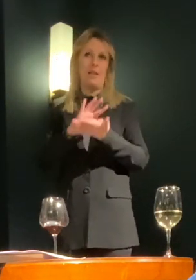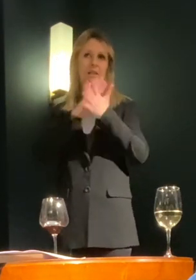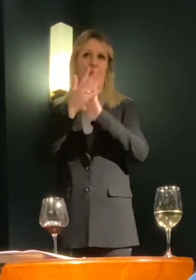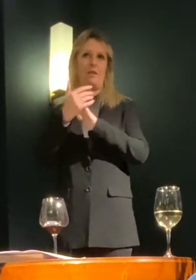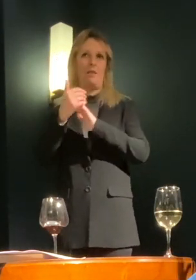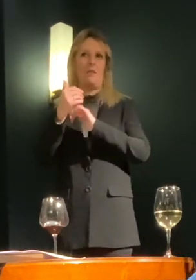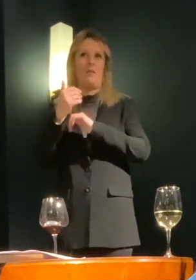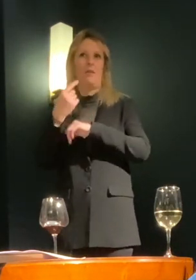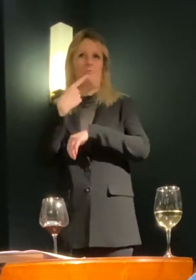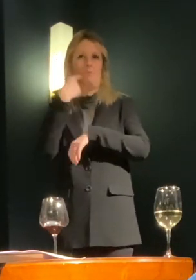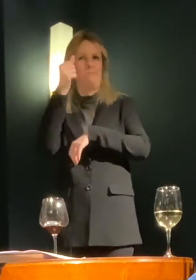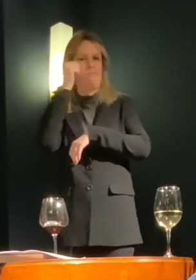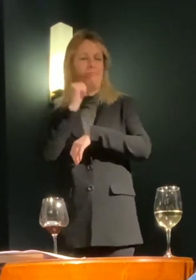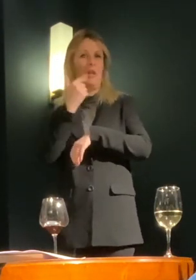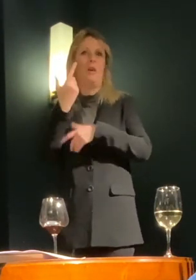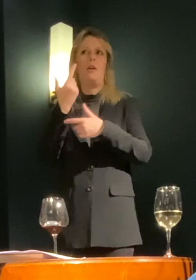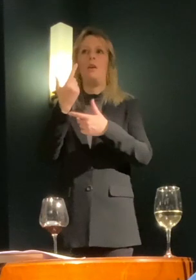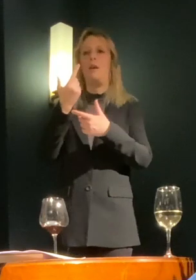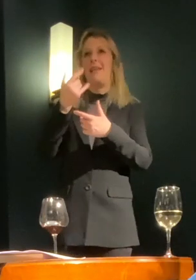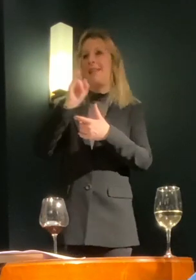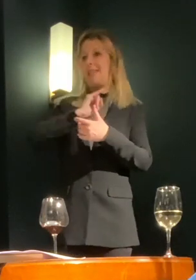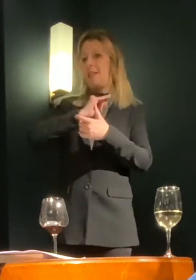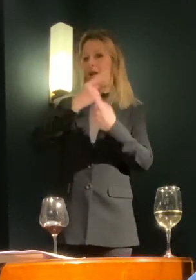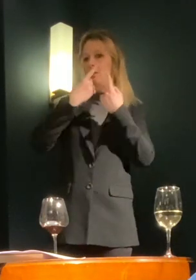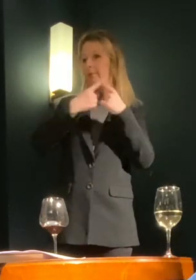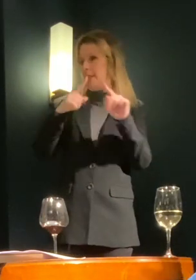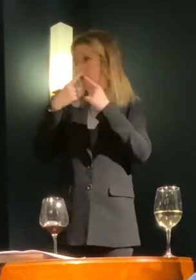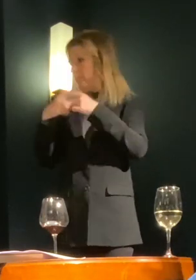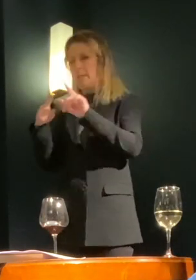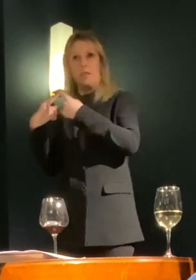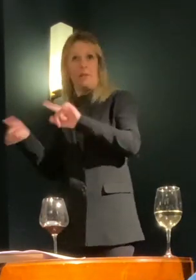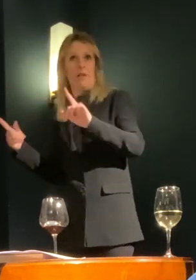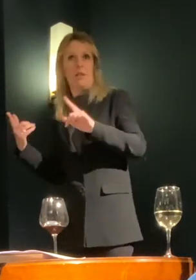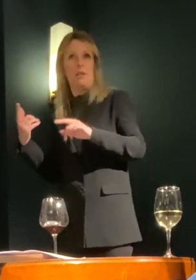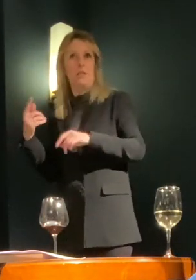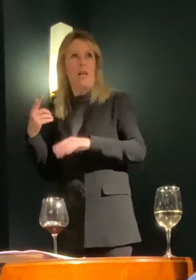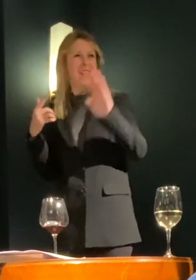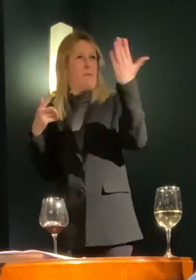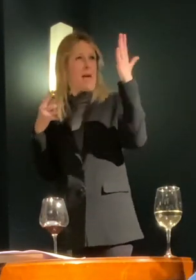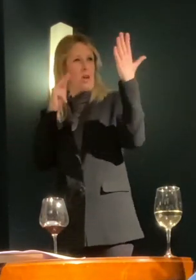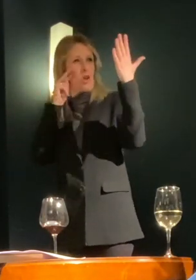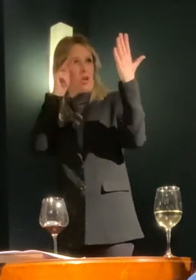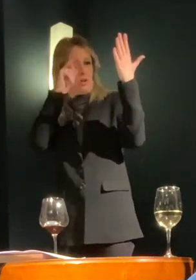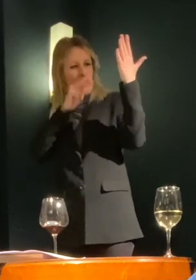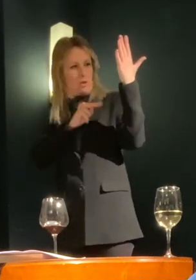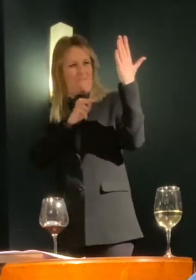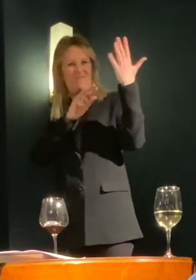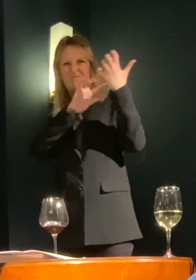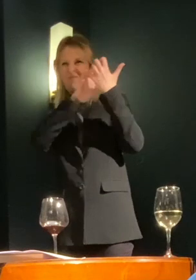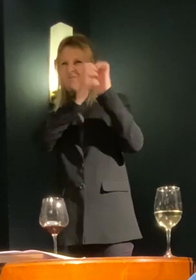più identità, e in un momento in cui tu hai appena capito che l'identità che hai sempre visto nello specchio è crepata ed è compromessa,